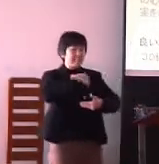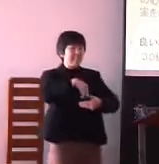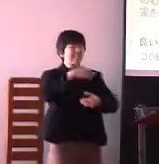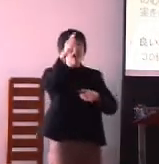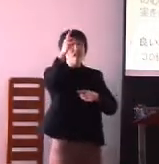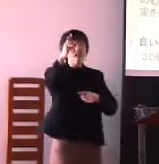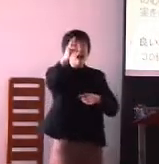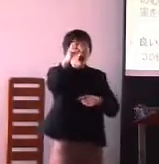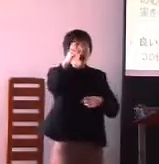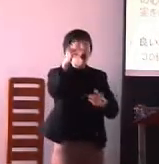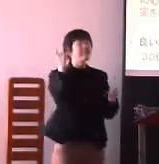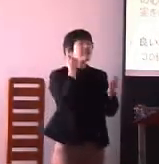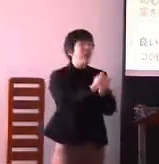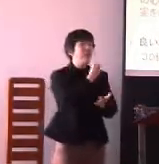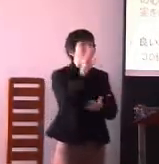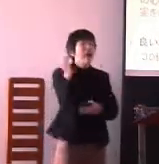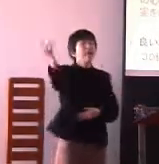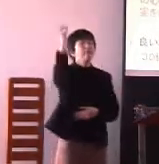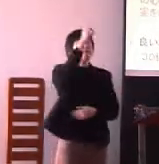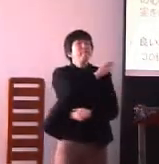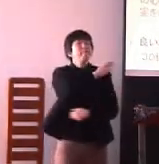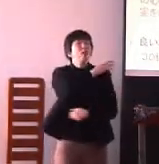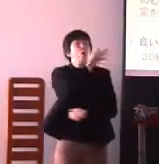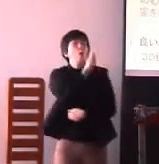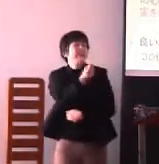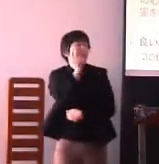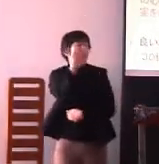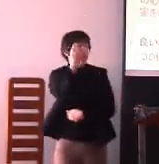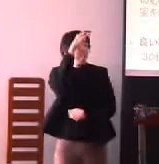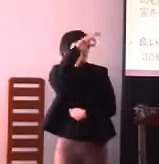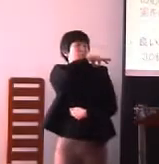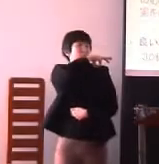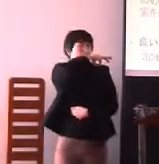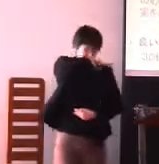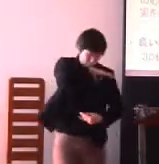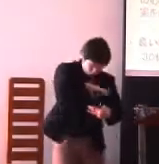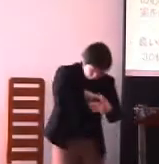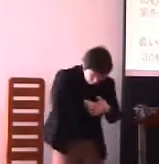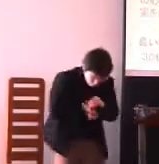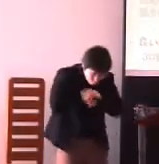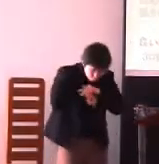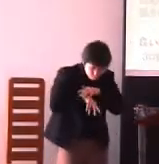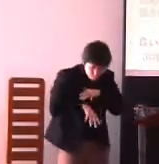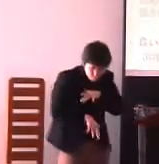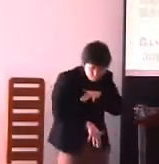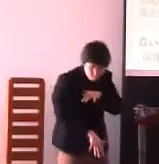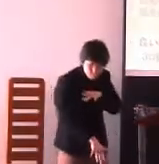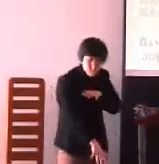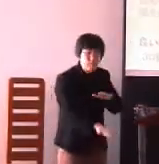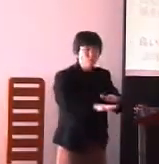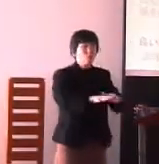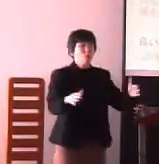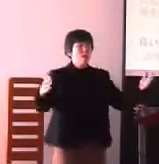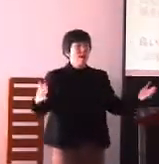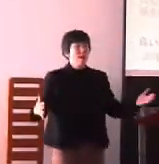深く心の中に根を張って豊かに輝く御言葉によ